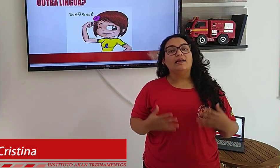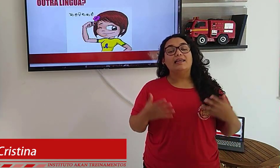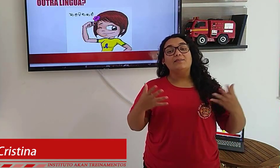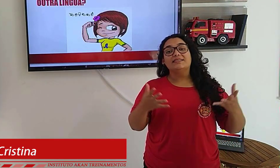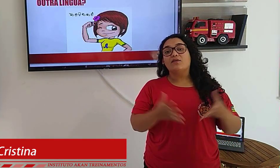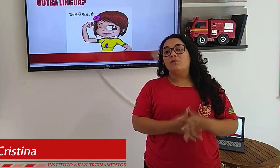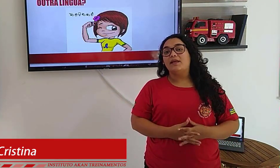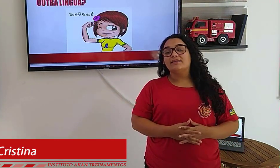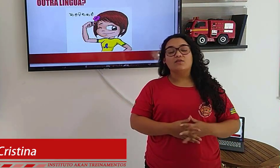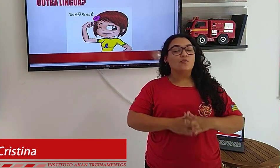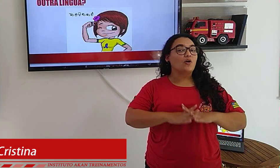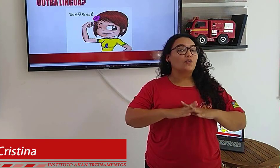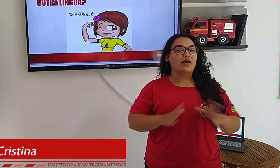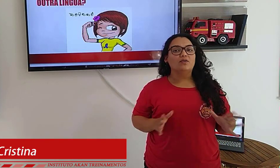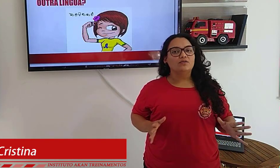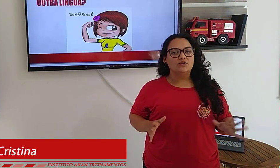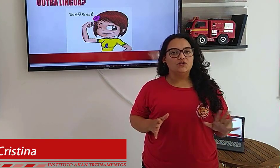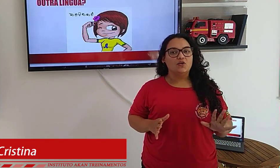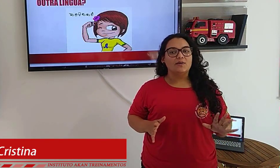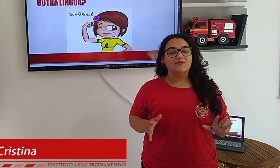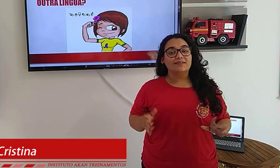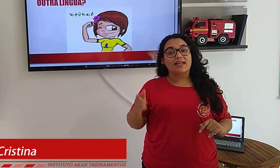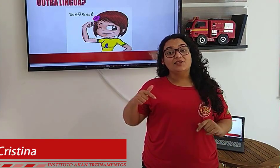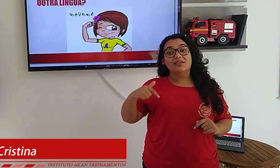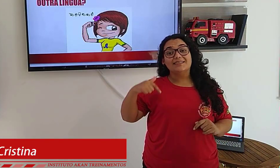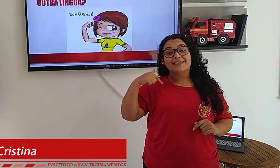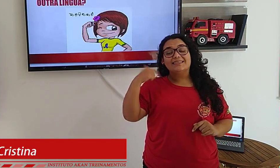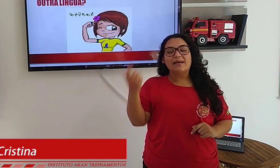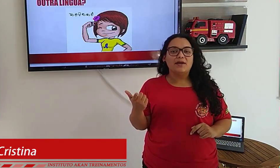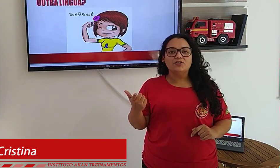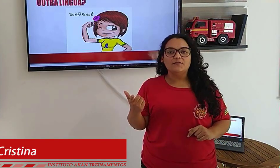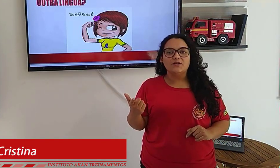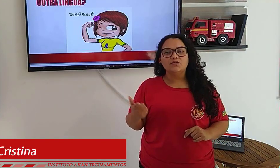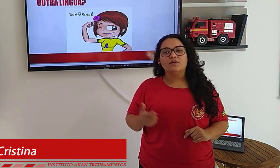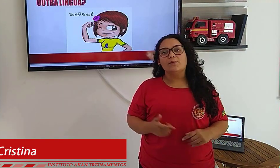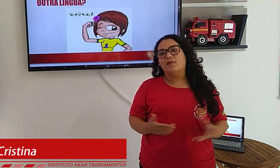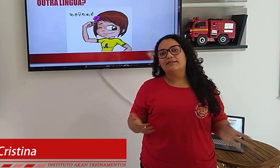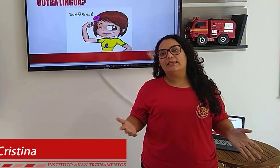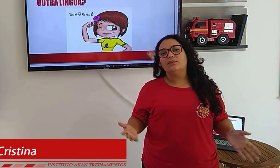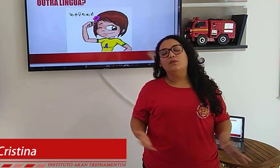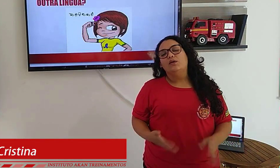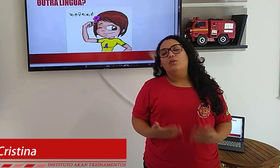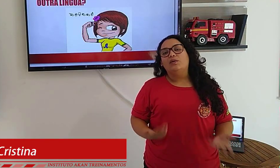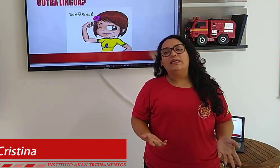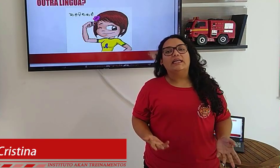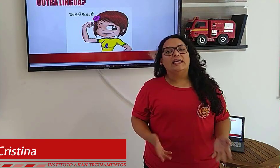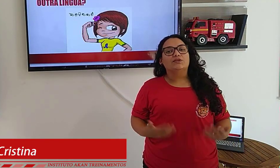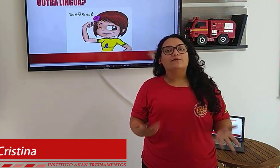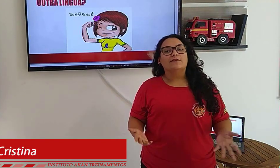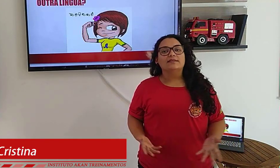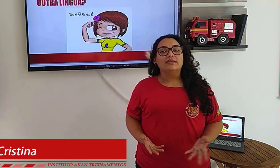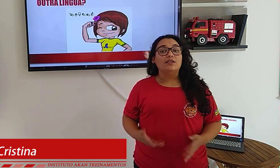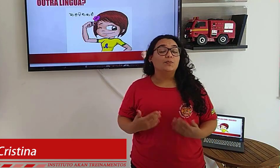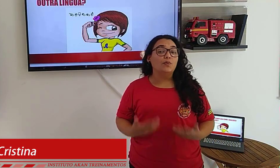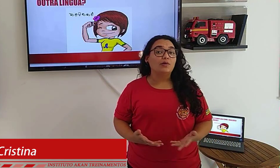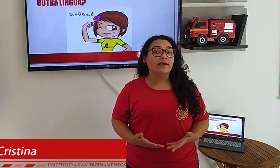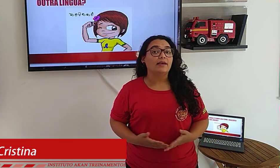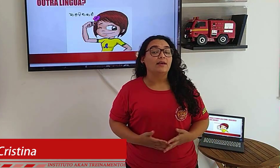é complexa como qualquer outro idioma. Às vezes ela chega a ser até mais difícil do que, por exemplo, o inglês, o francês. Por quê? Porque